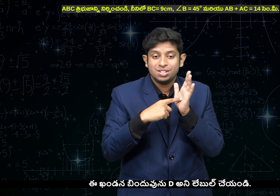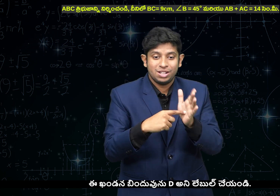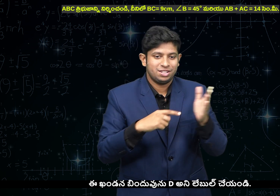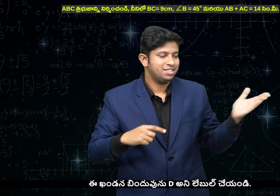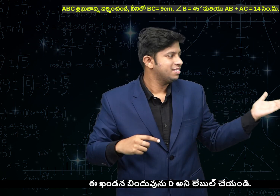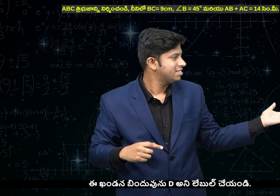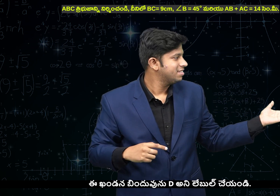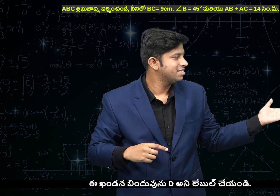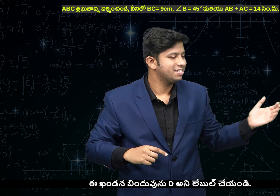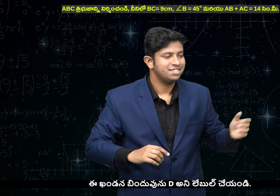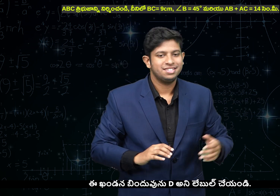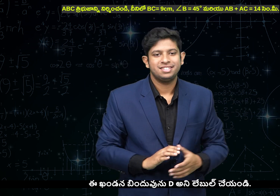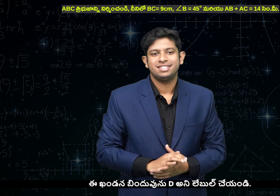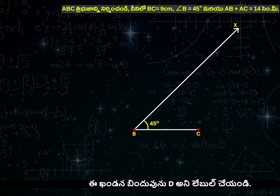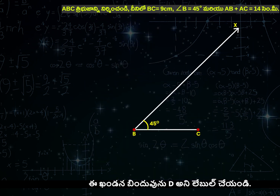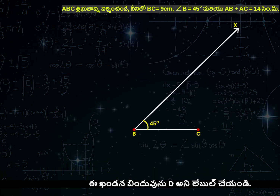అని లేబుల్ చేయండి.